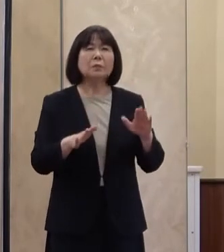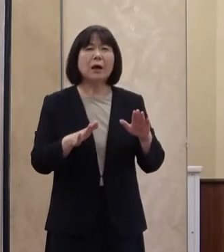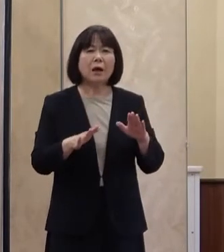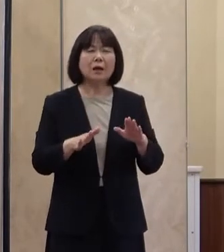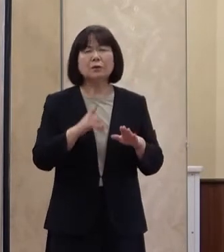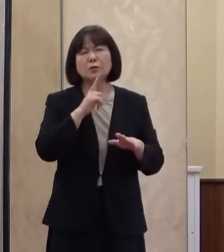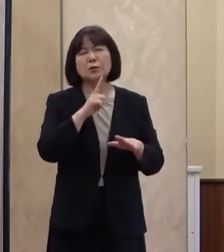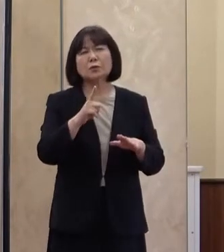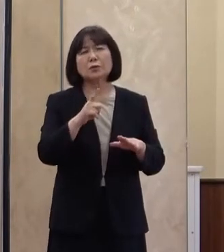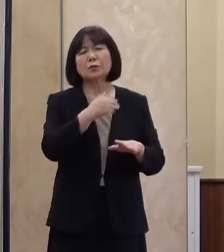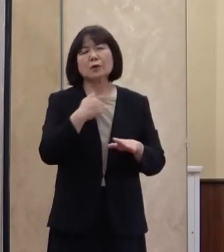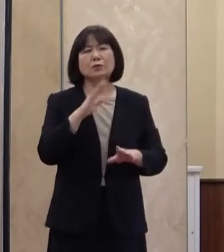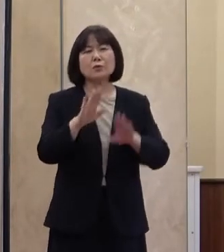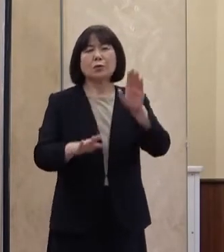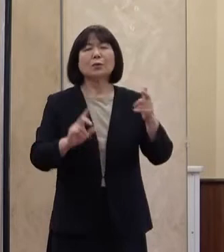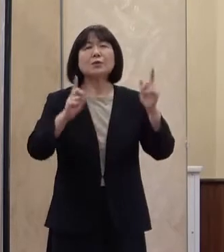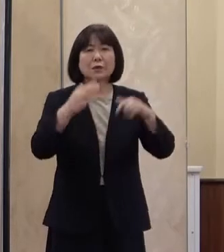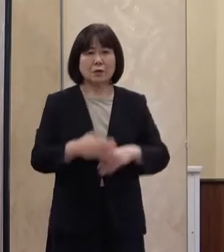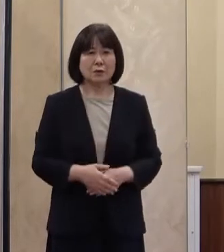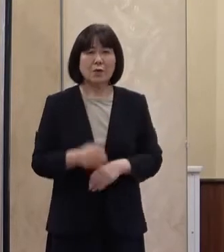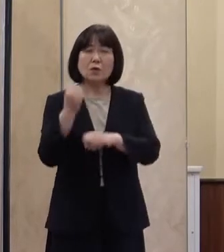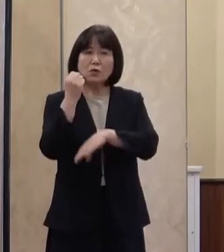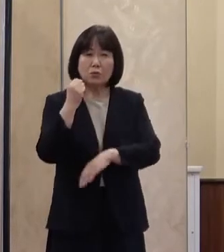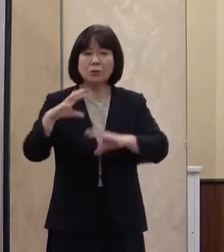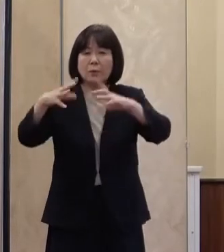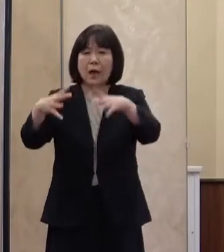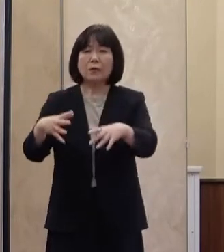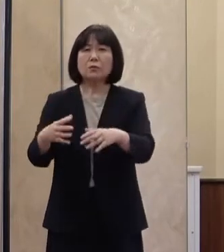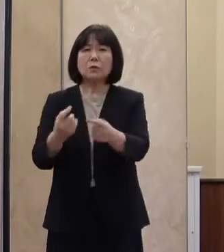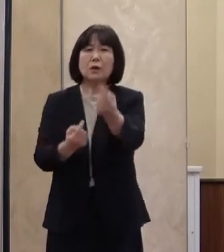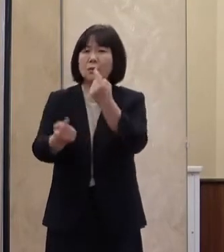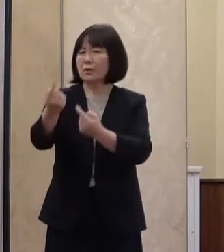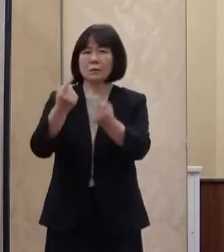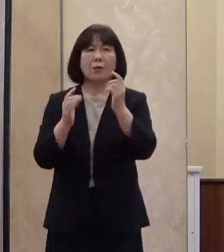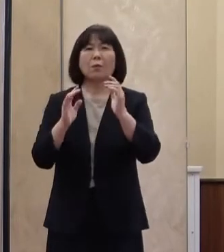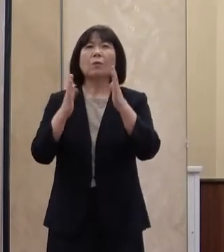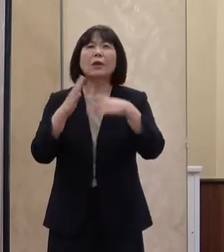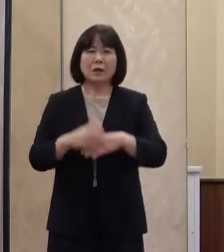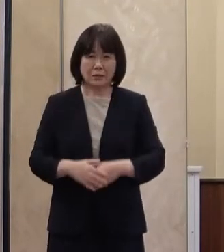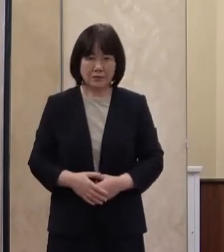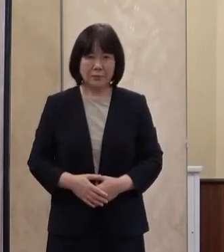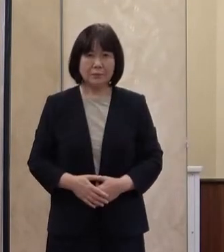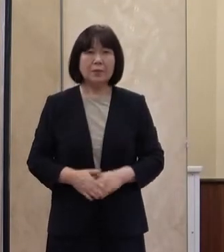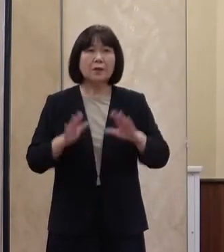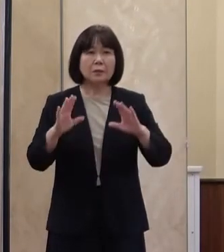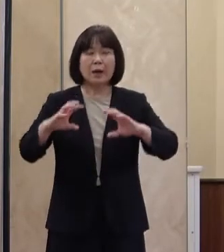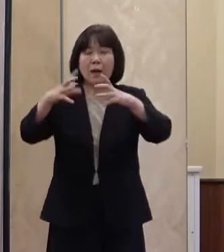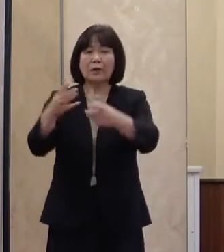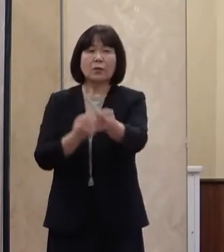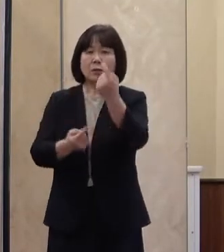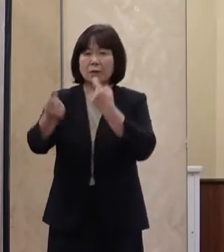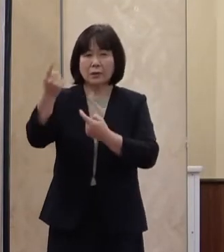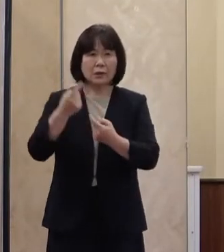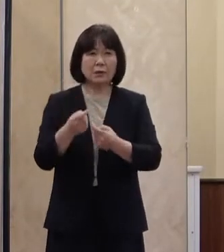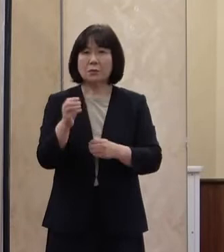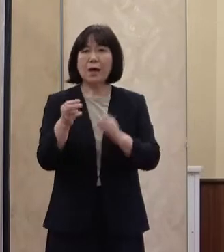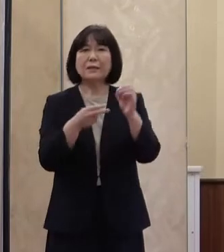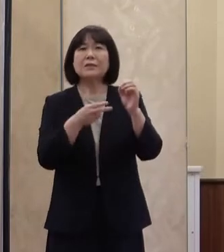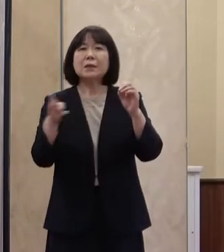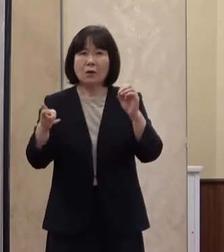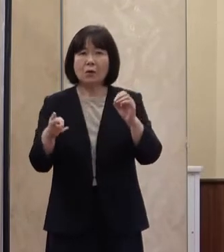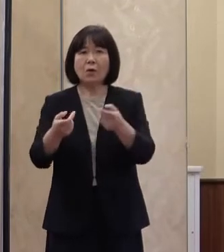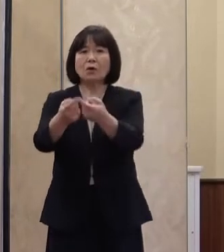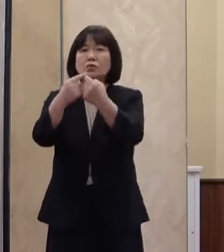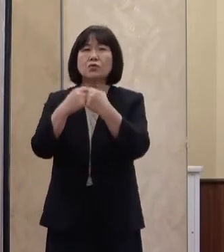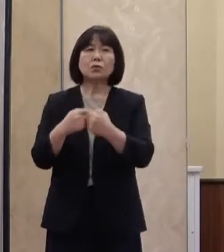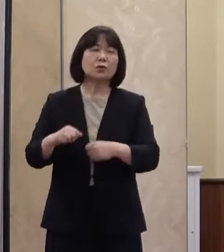況ではなくてですね、そもそもお客さんが来ないという状況です。まあ、インバウンドはそもそも今ゼロですから、入国をそもそも許可